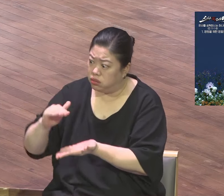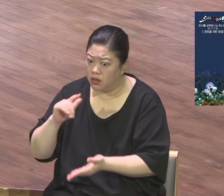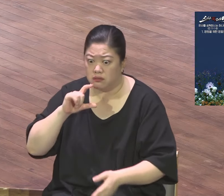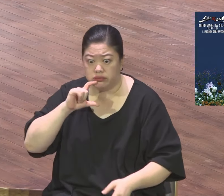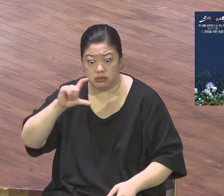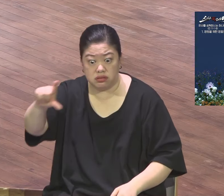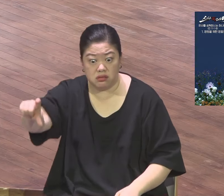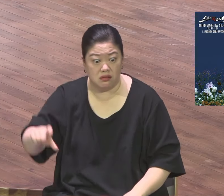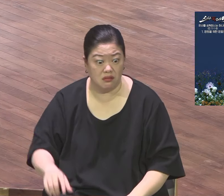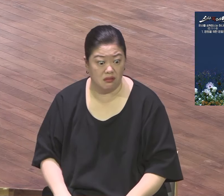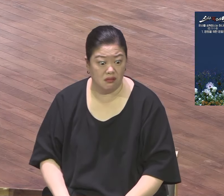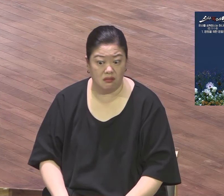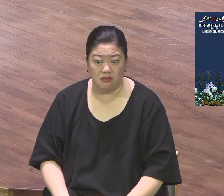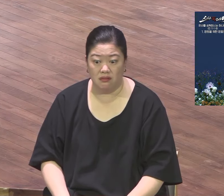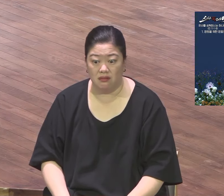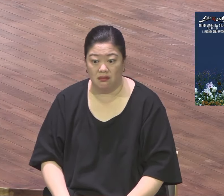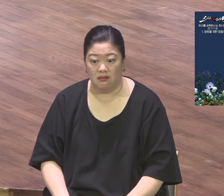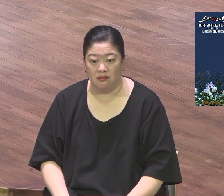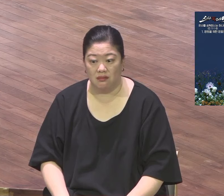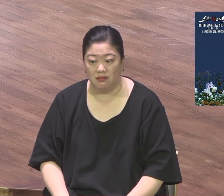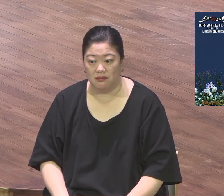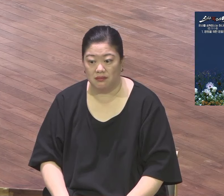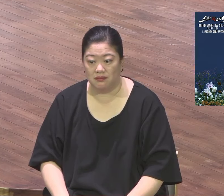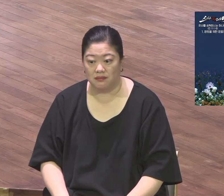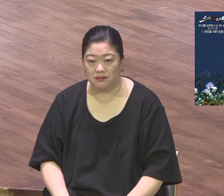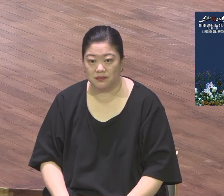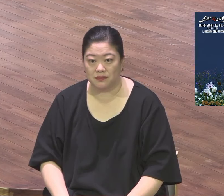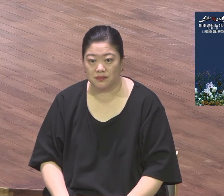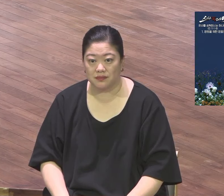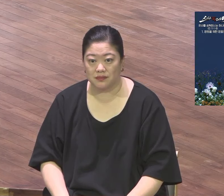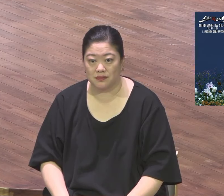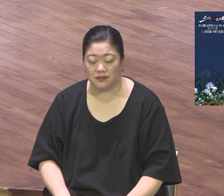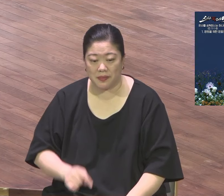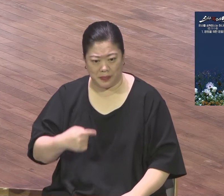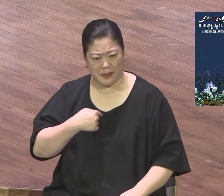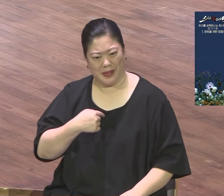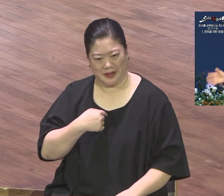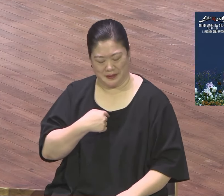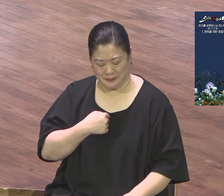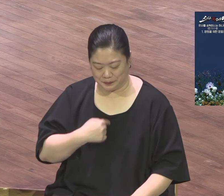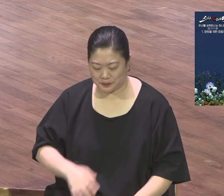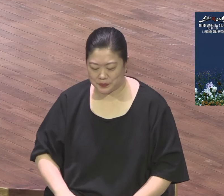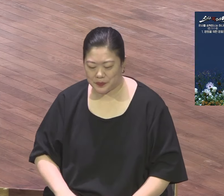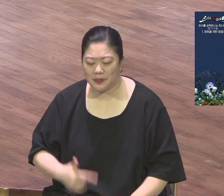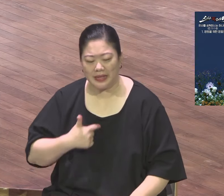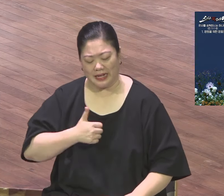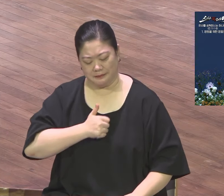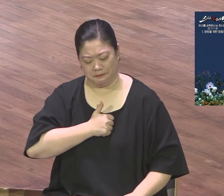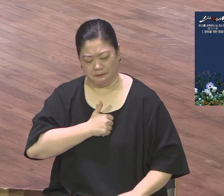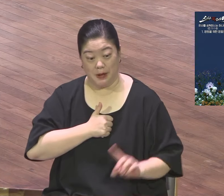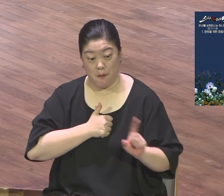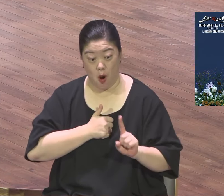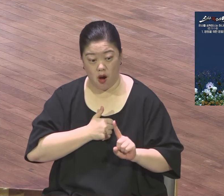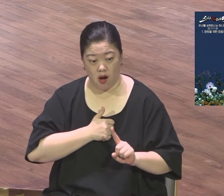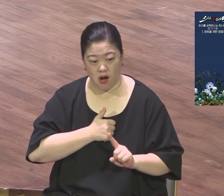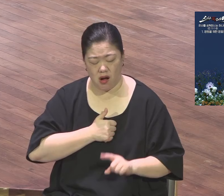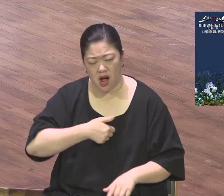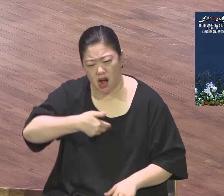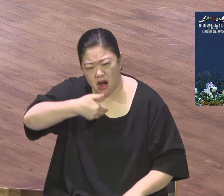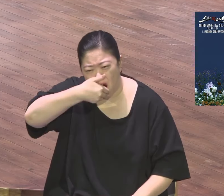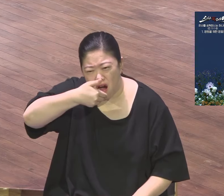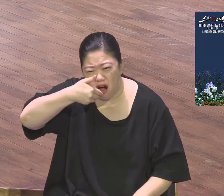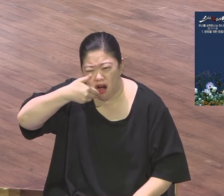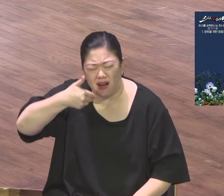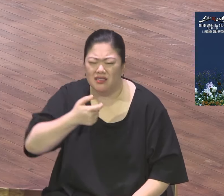저는 그랬습니다. 내 자존심이 얻어먹지 않는다. 절대로. 무조건 산다. 저는 얻어본 적이